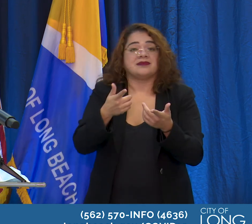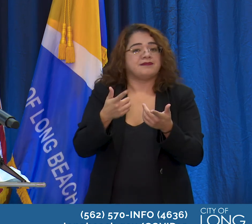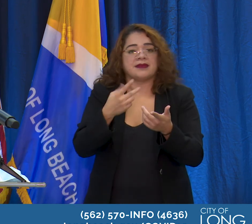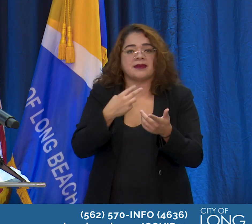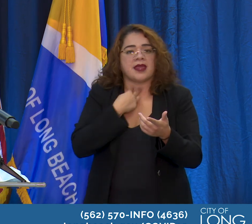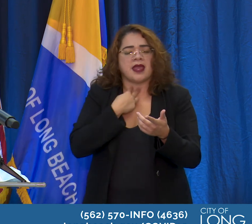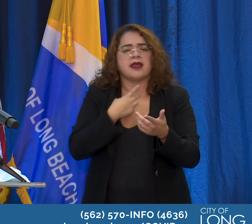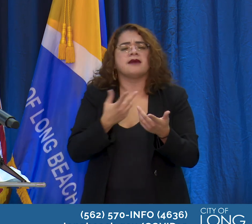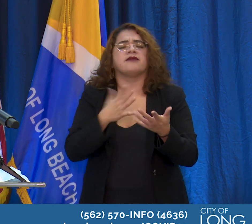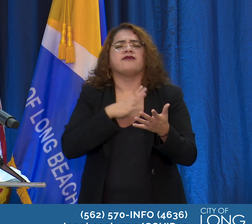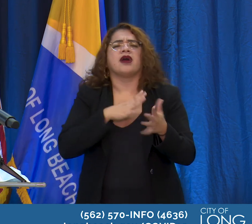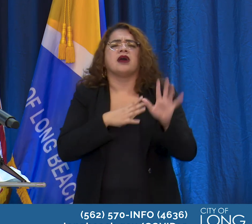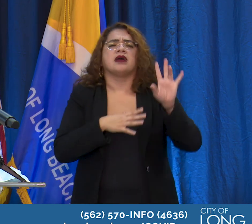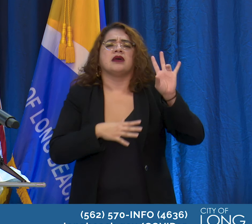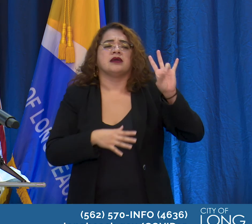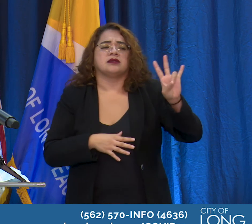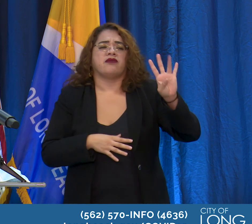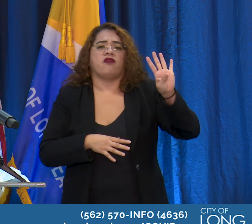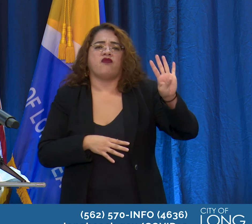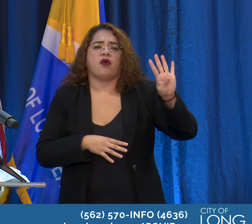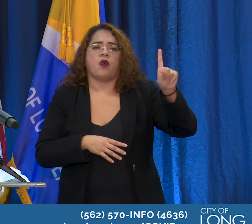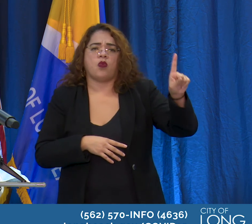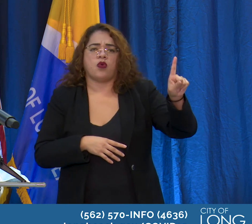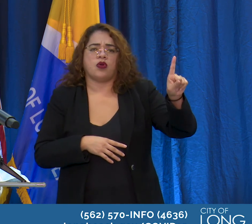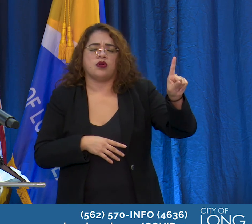HOME al